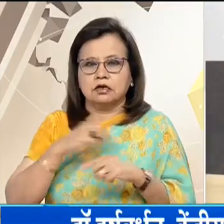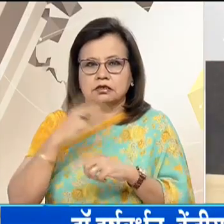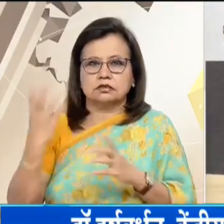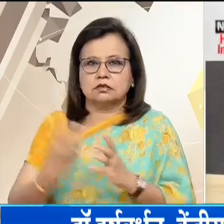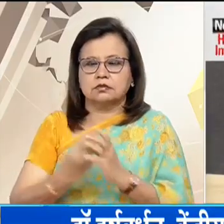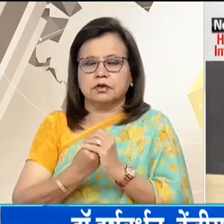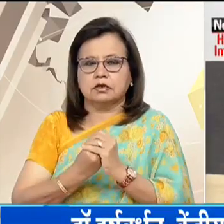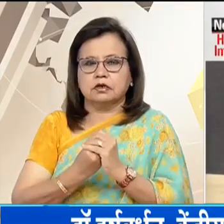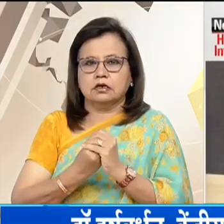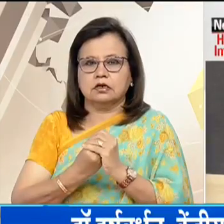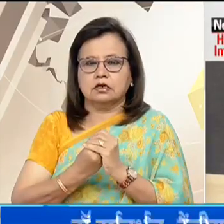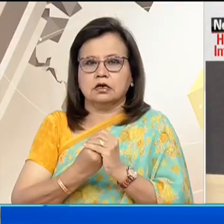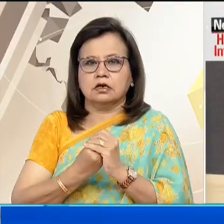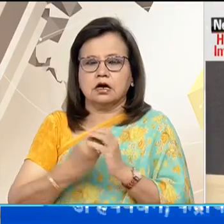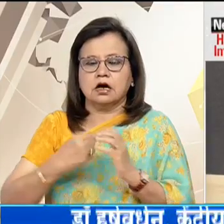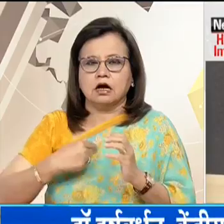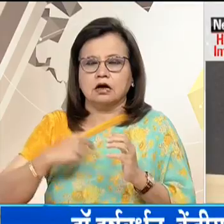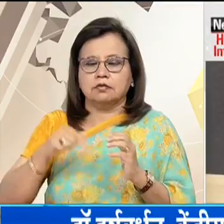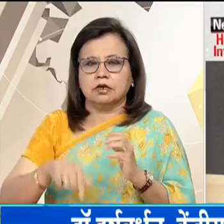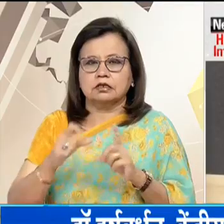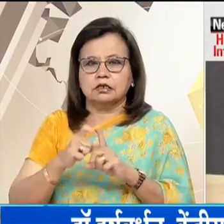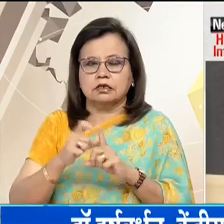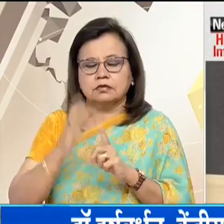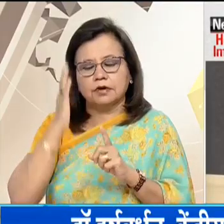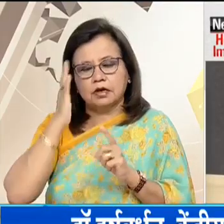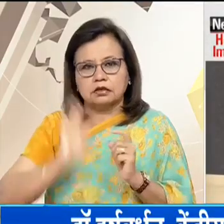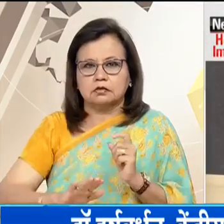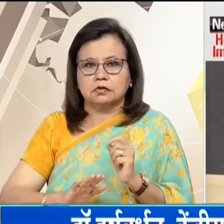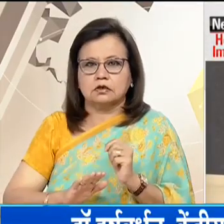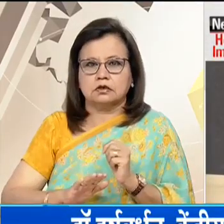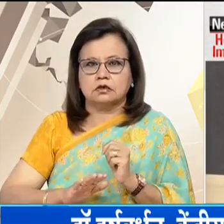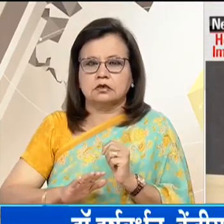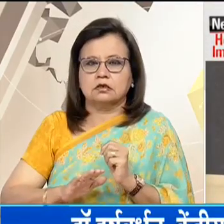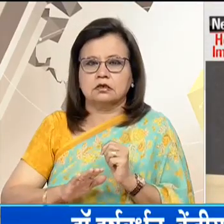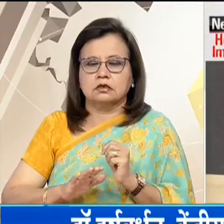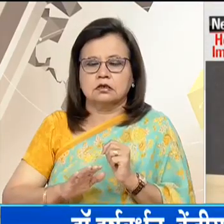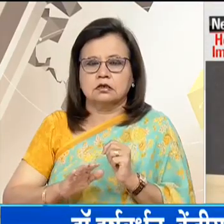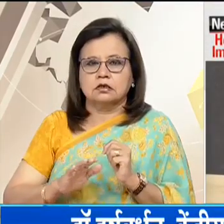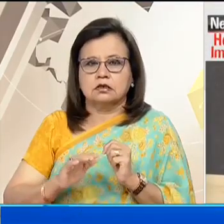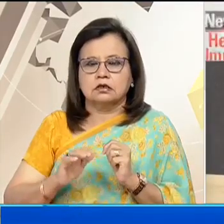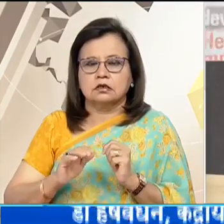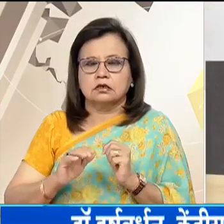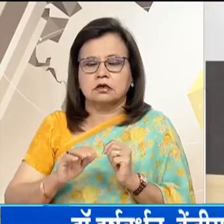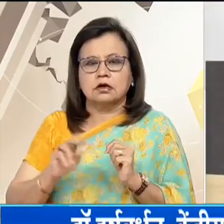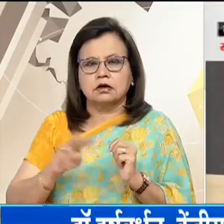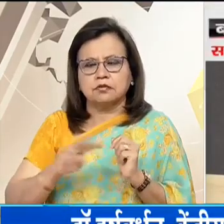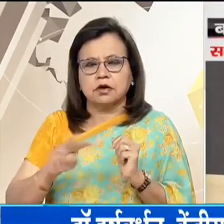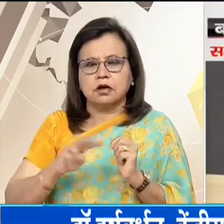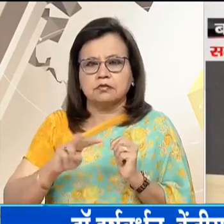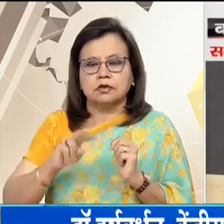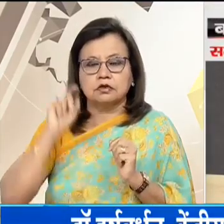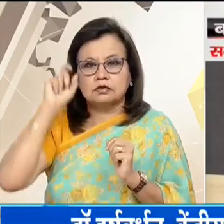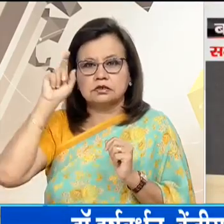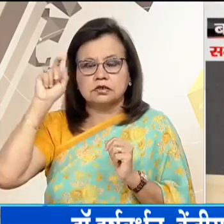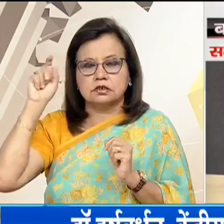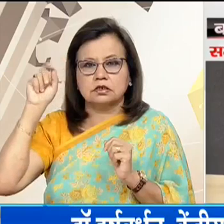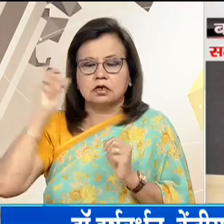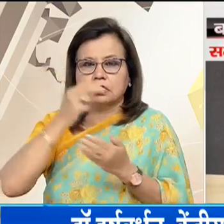खासकर हम लोग दिल्ली में रहते भी हैं ये बराबर चिंता का विशे बनी हुई